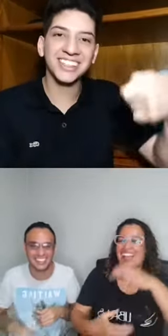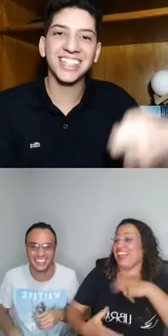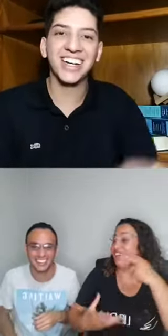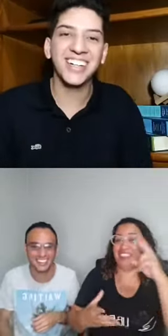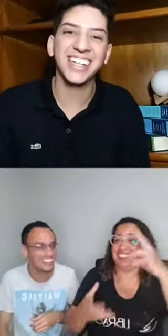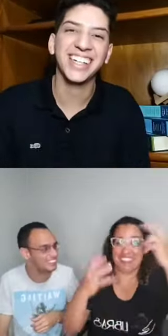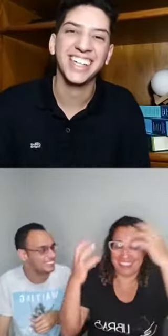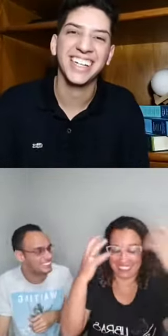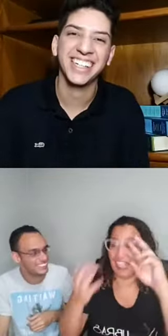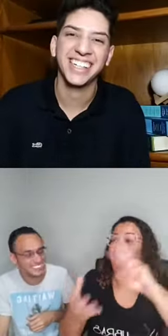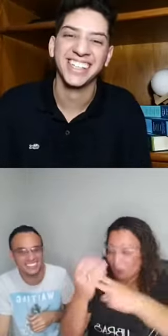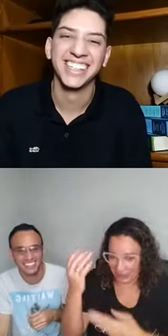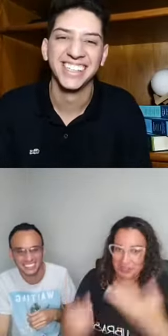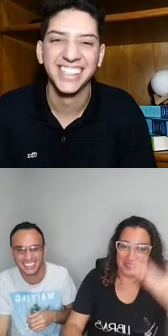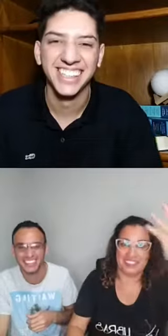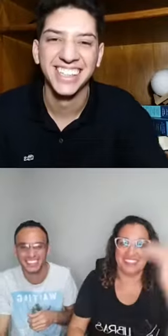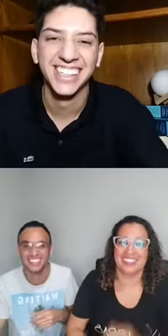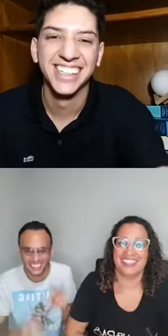lembrou.